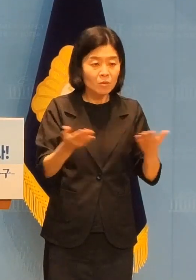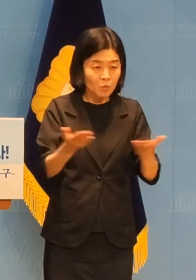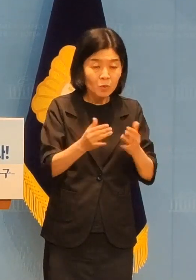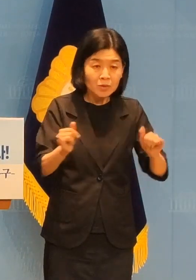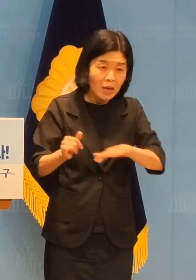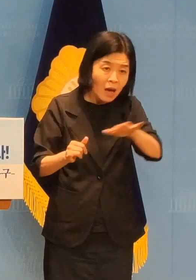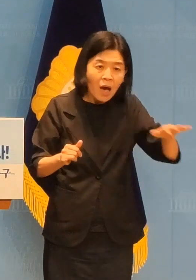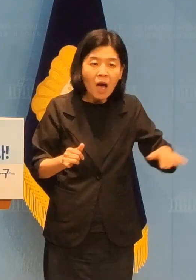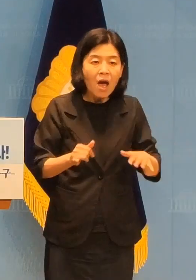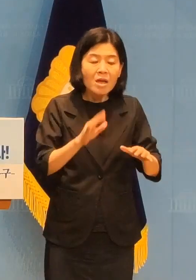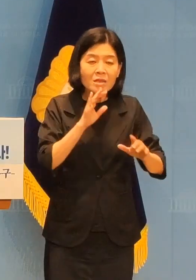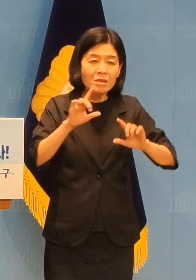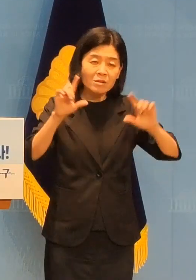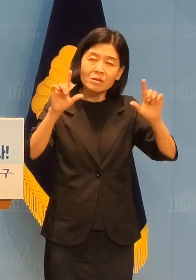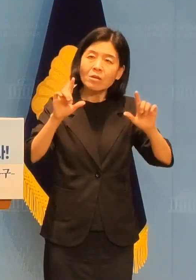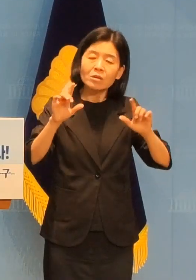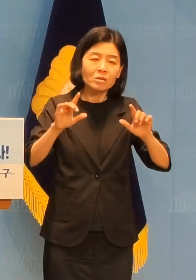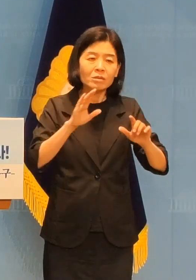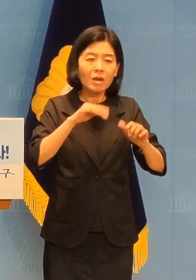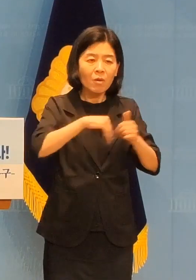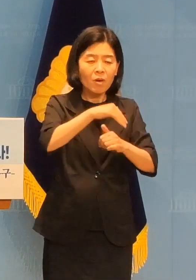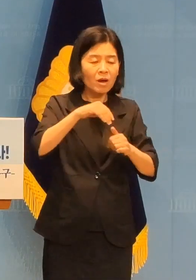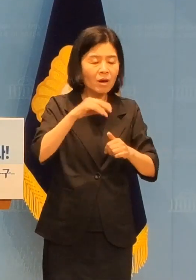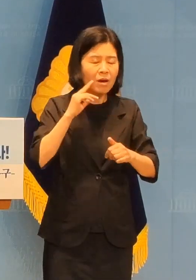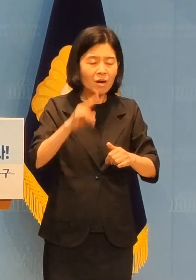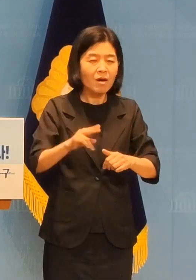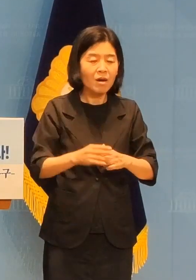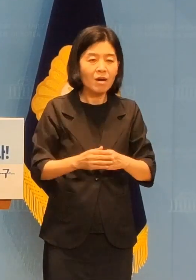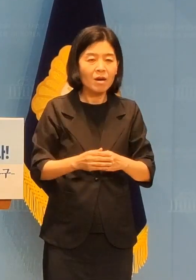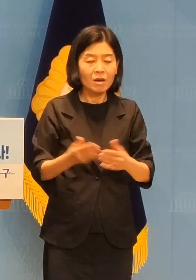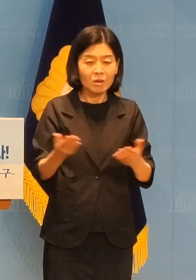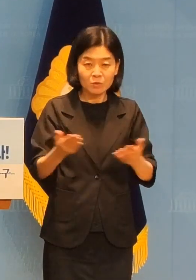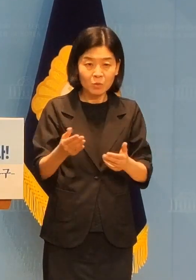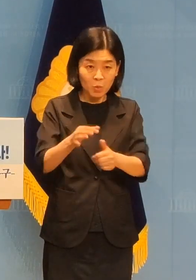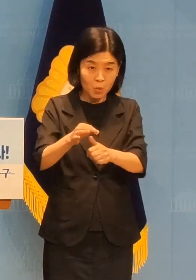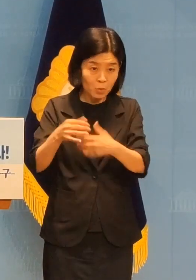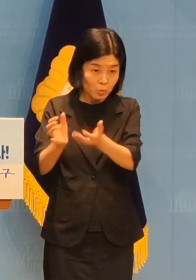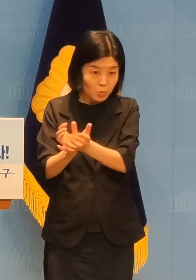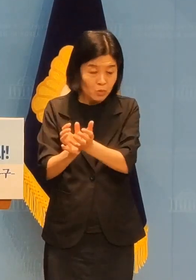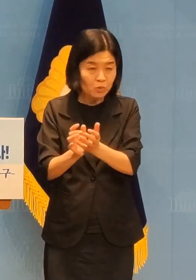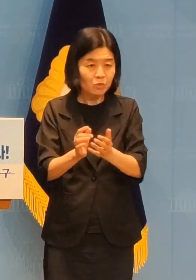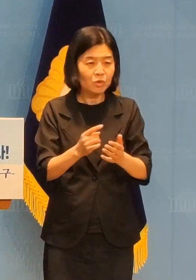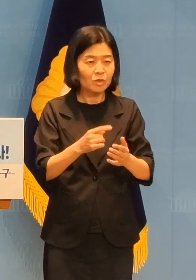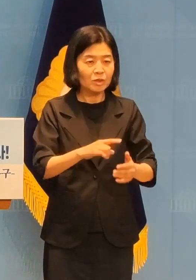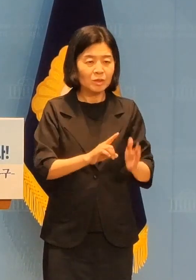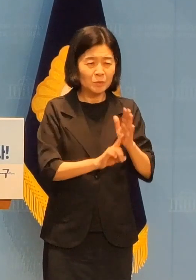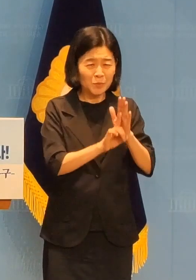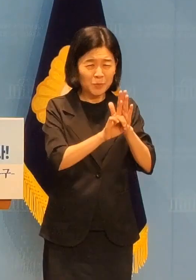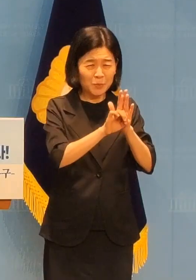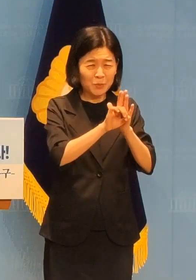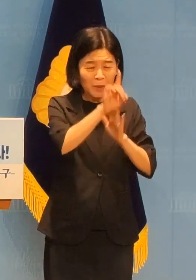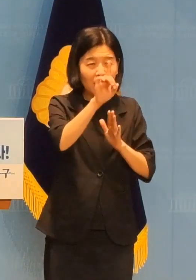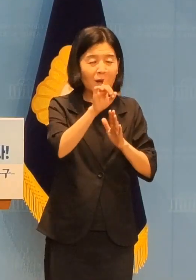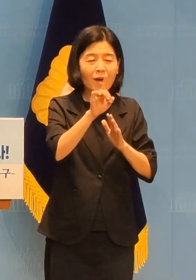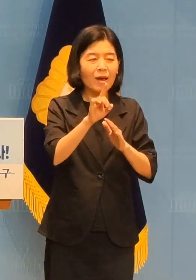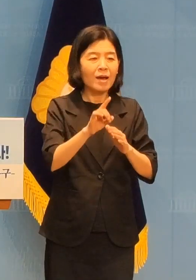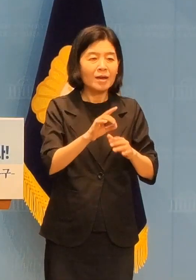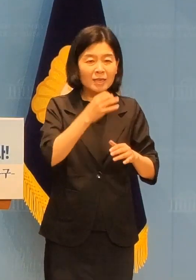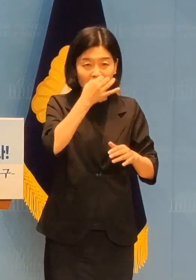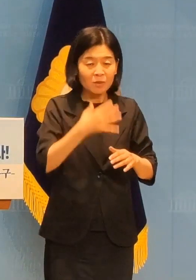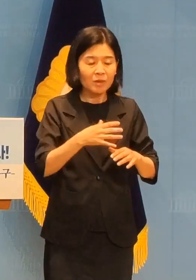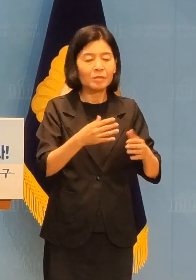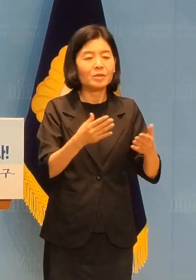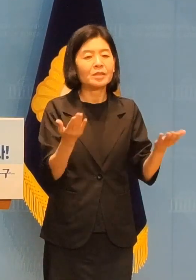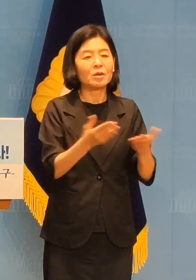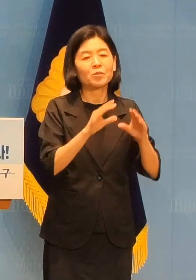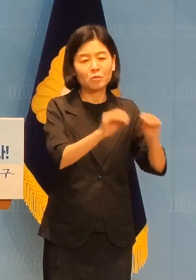합니다. 고용노동부는 체감 온도에 따른 작업중지와 휴식을 권고하고 있지만 현장의